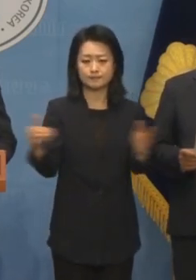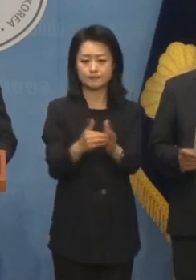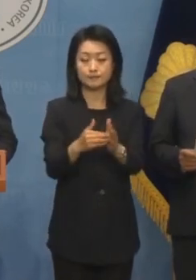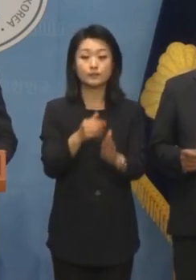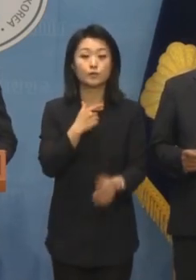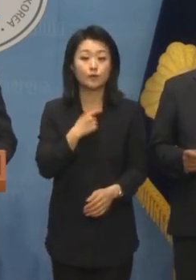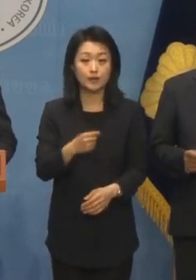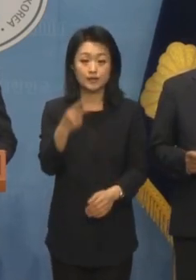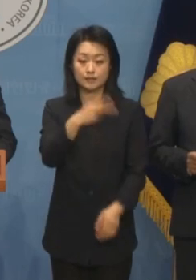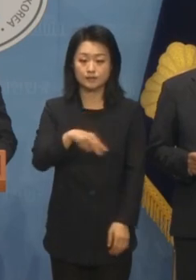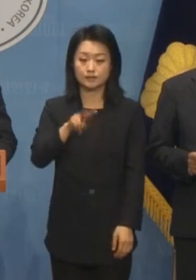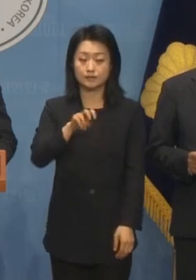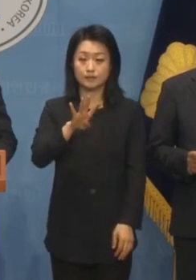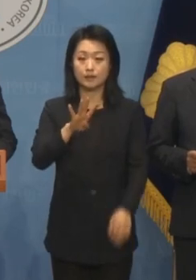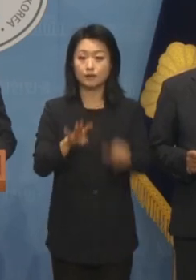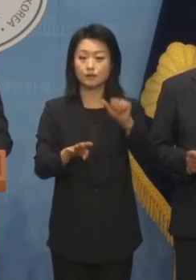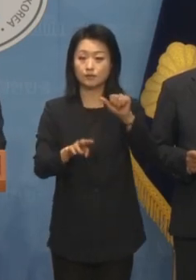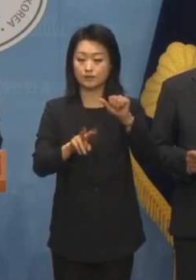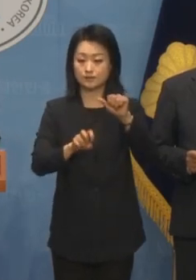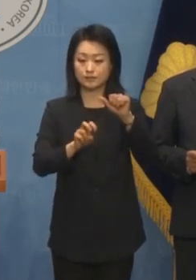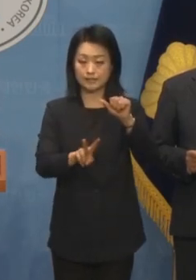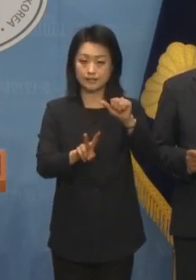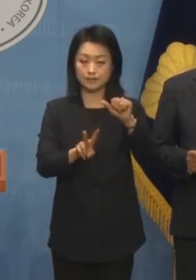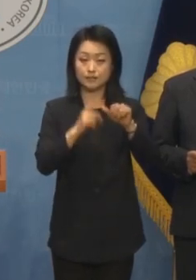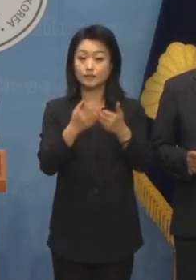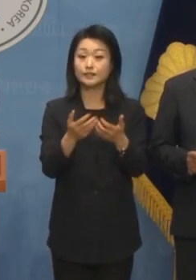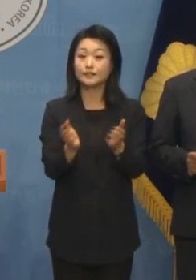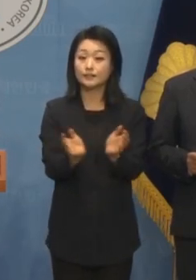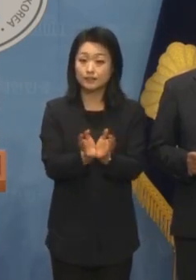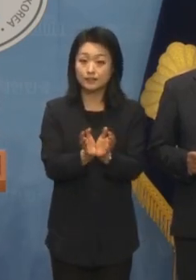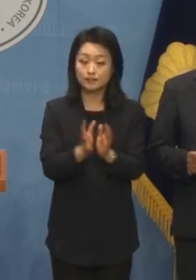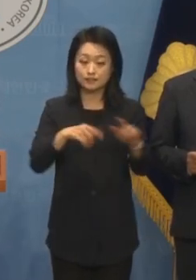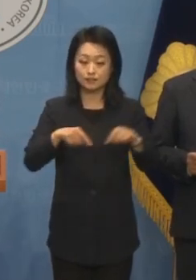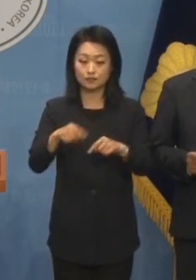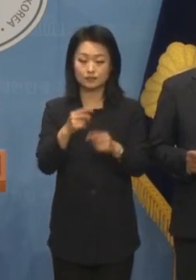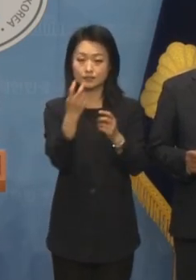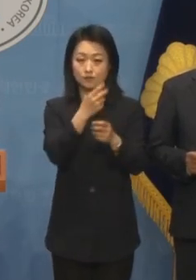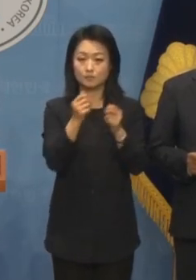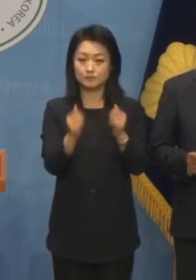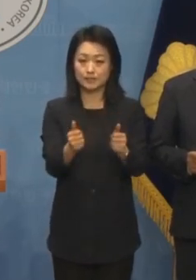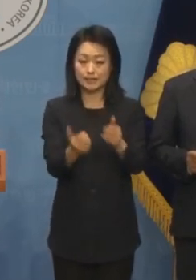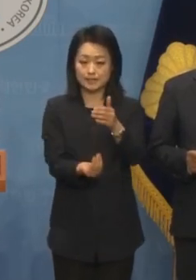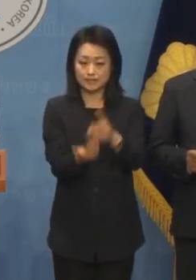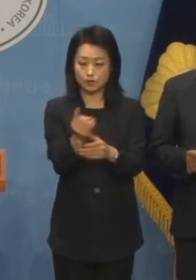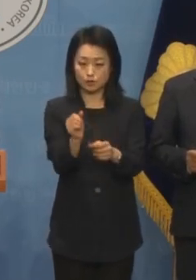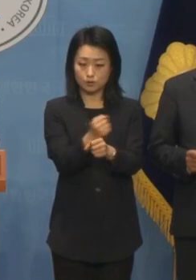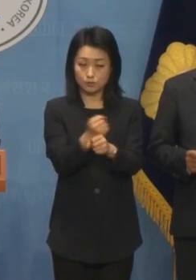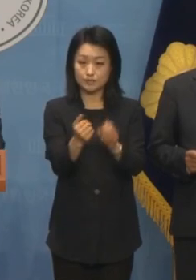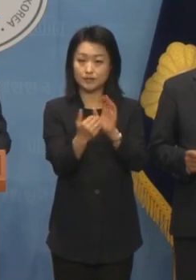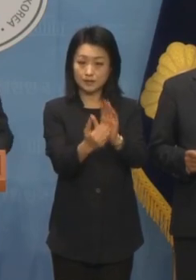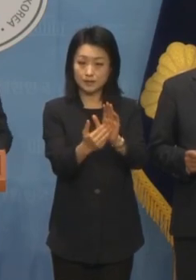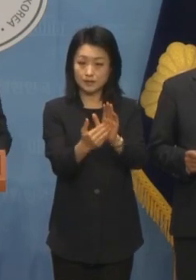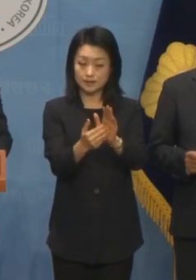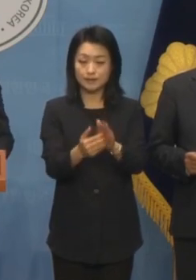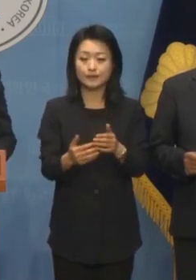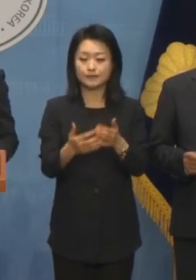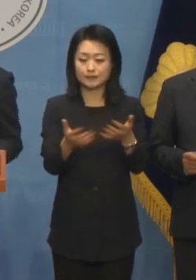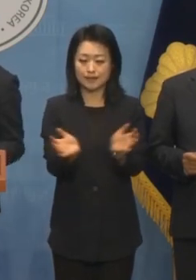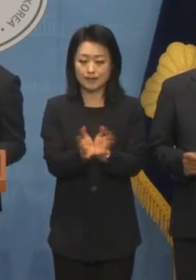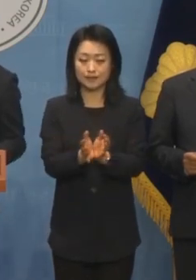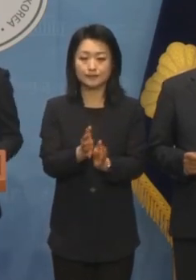끝장내겠습니다. 2024년 5월 22일 더불어민주당 정치검찰 사건 조작 특별대책단